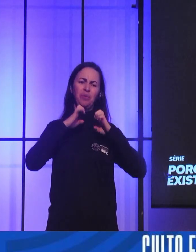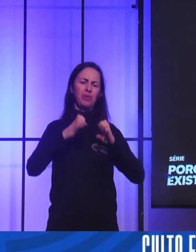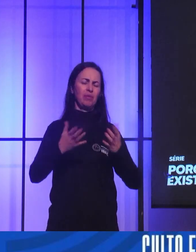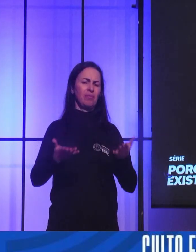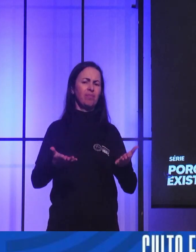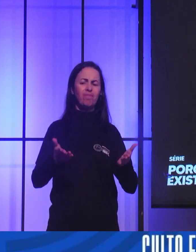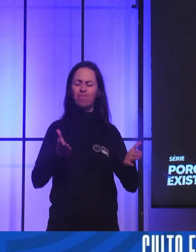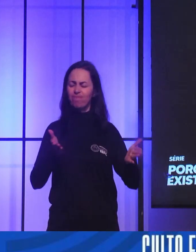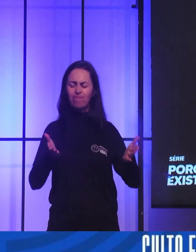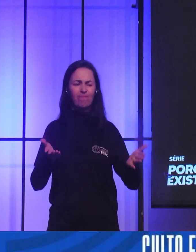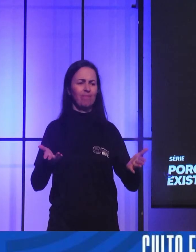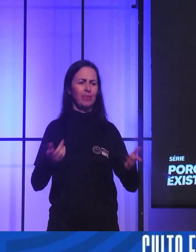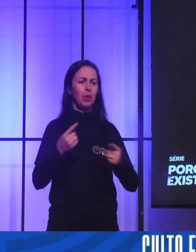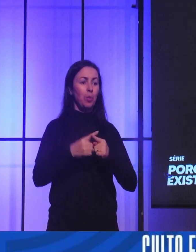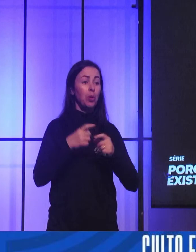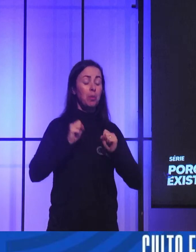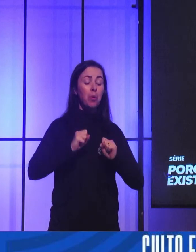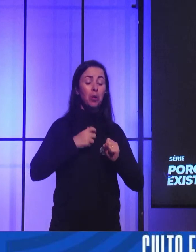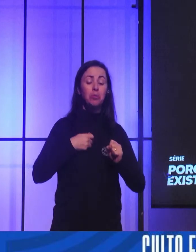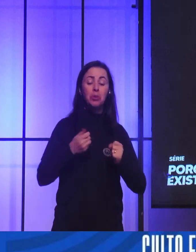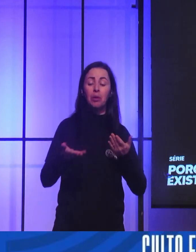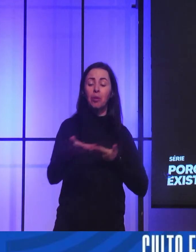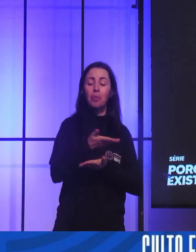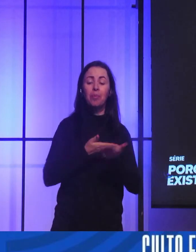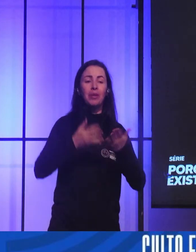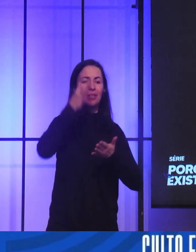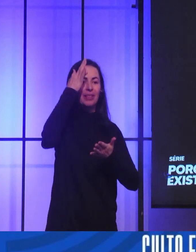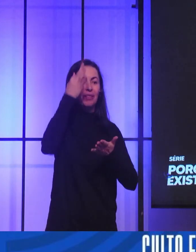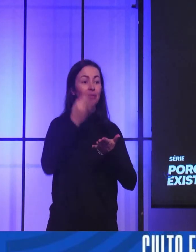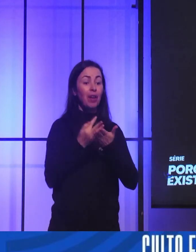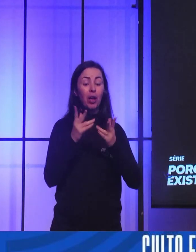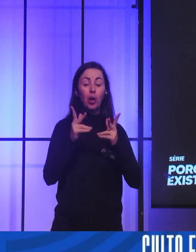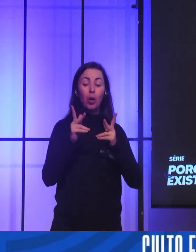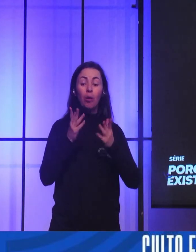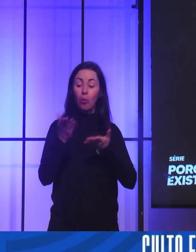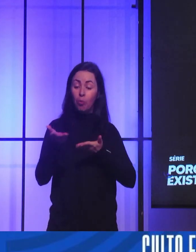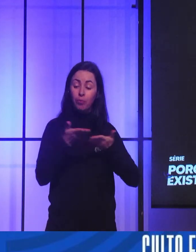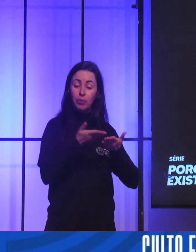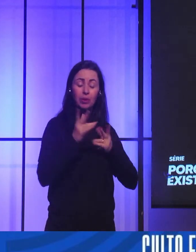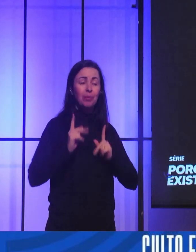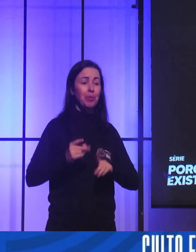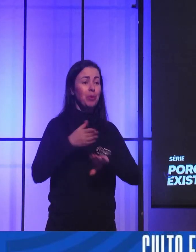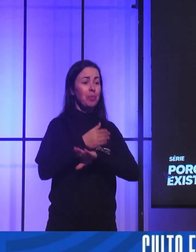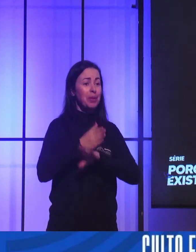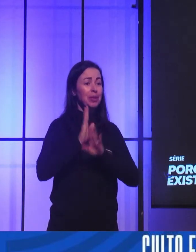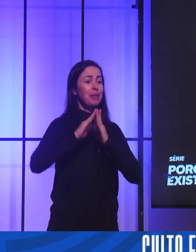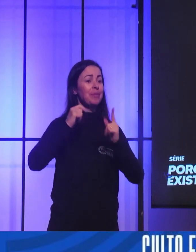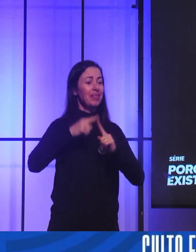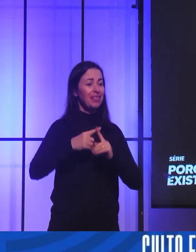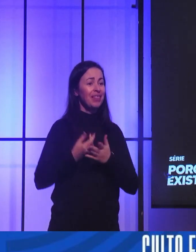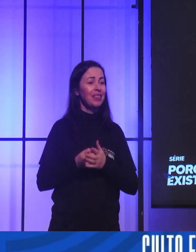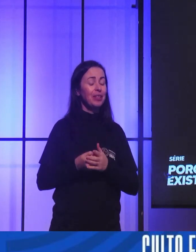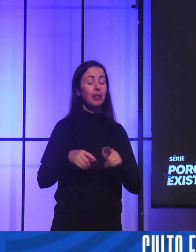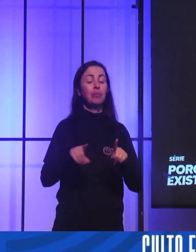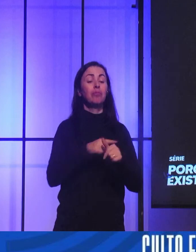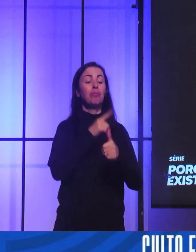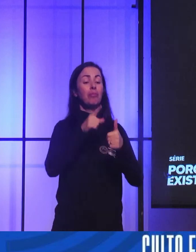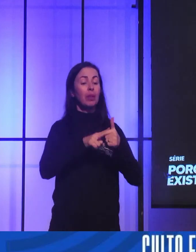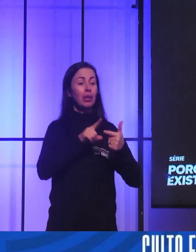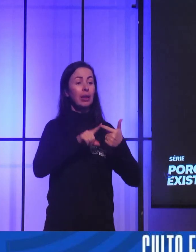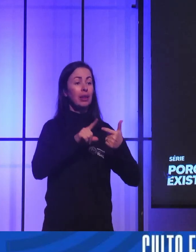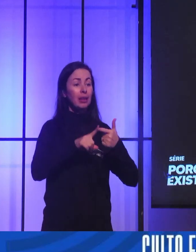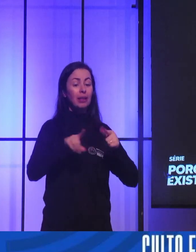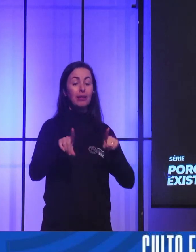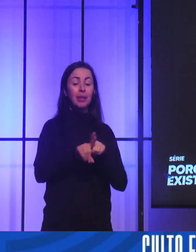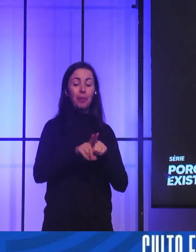pode compartilhar a sua fé, convidando alguém para vir à igreja. Você pode compartilhar a sua fé,